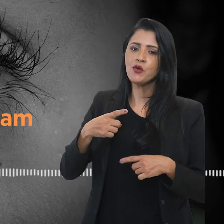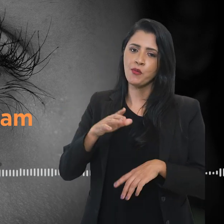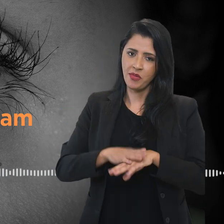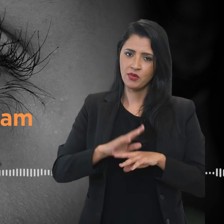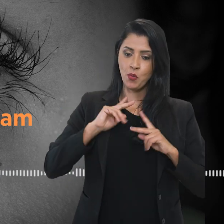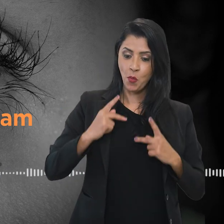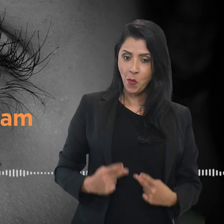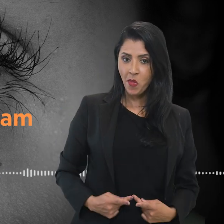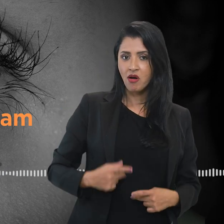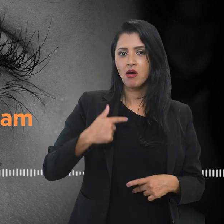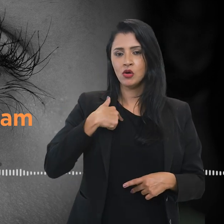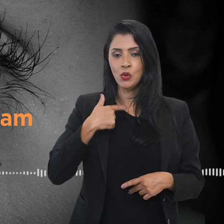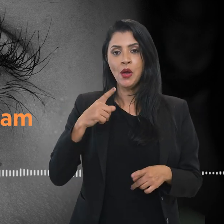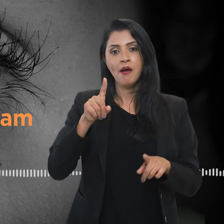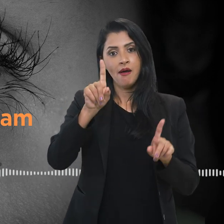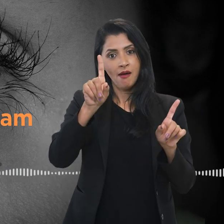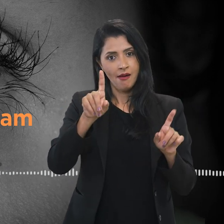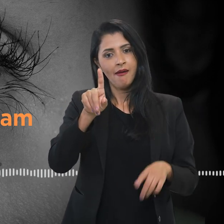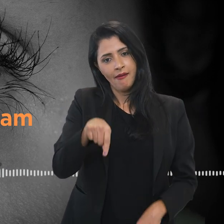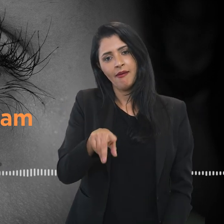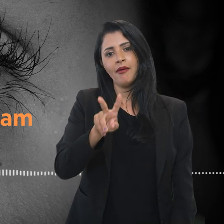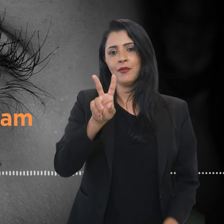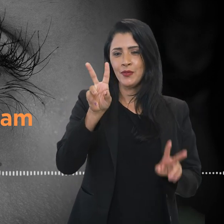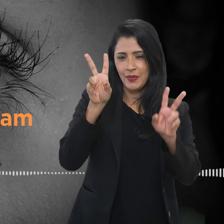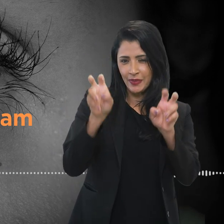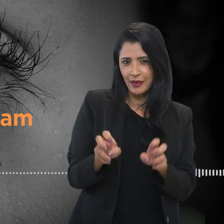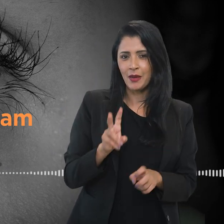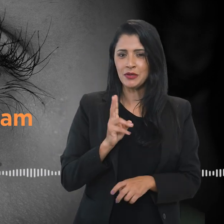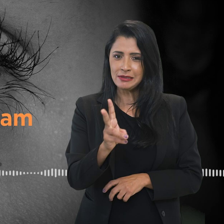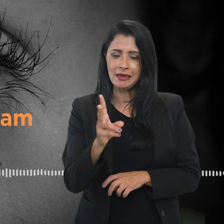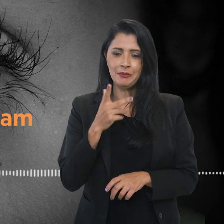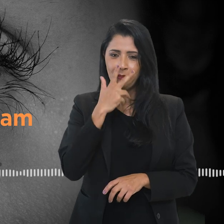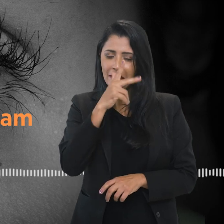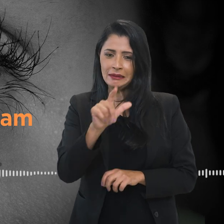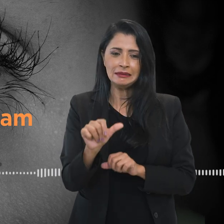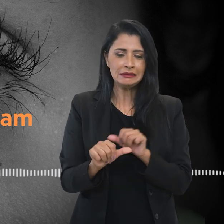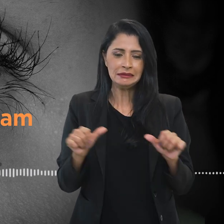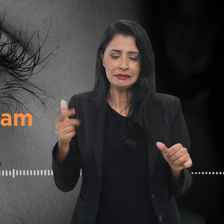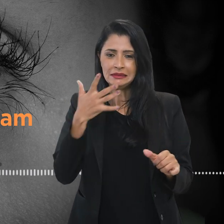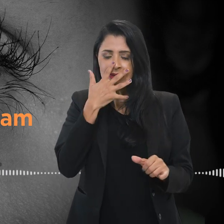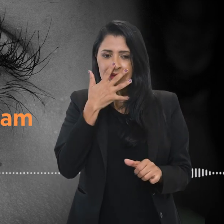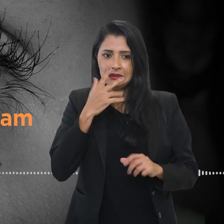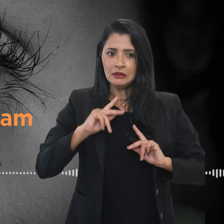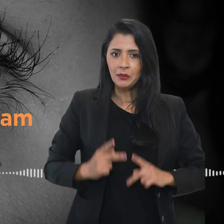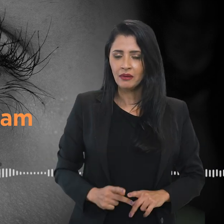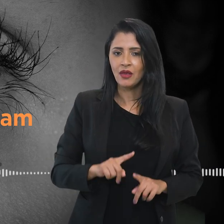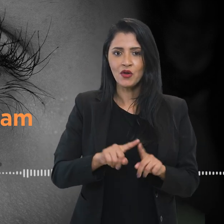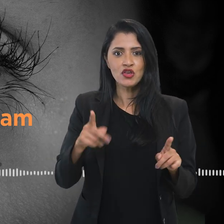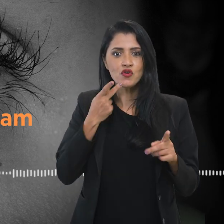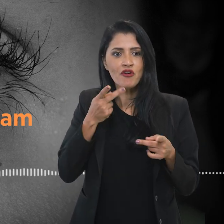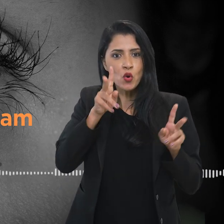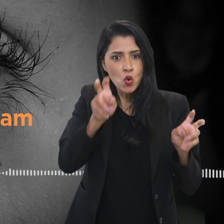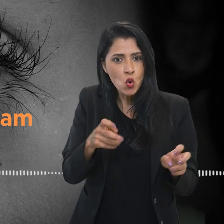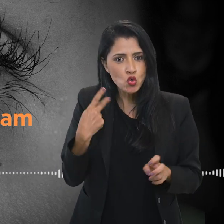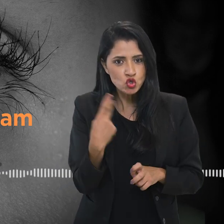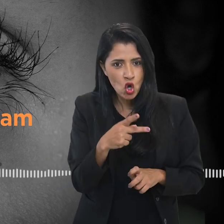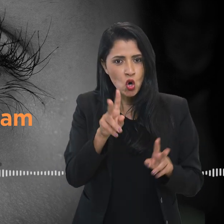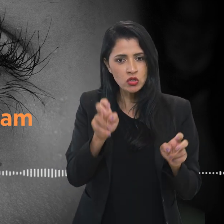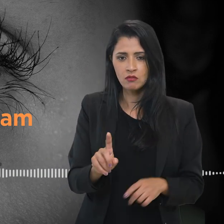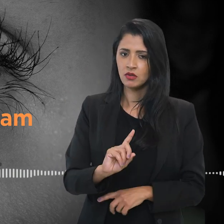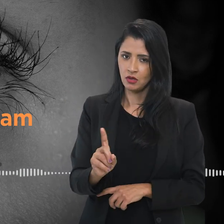mesmo humano, porque é um tema que frequentemente sofre desumanização. A gente não só falou sobre, a gente